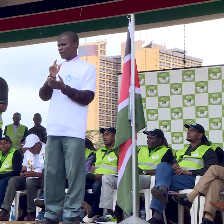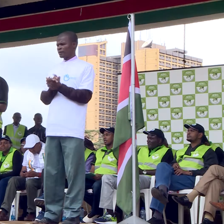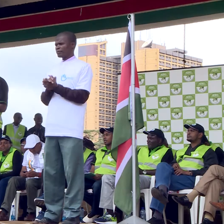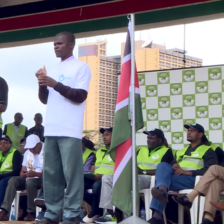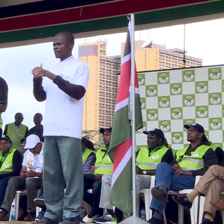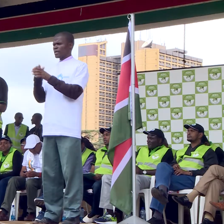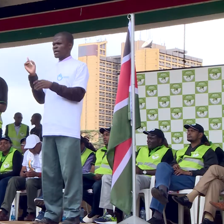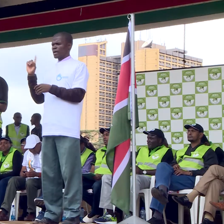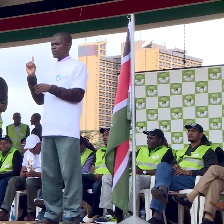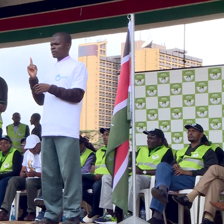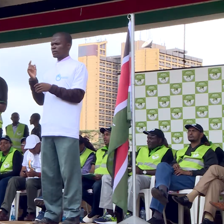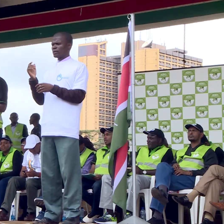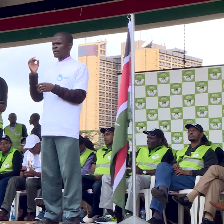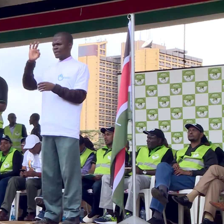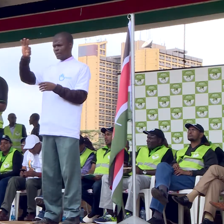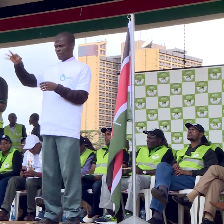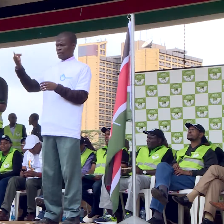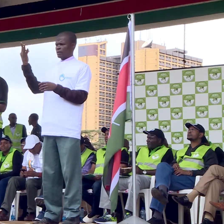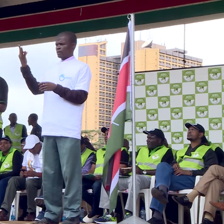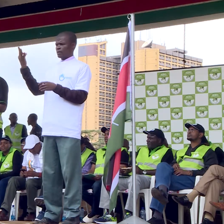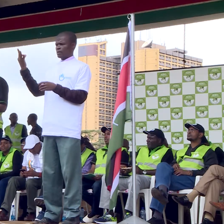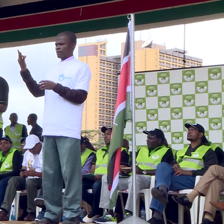polling stations in Nairobi,